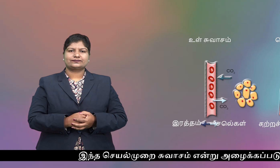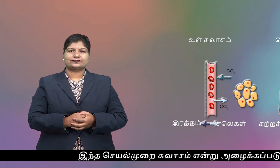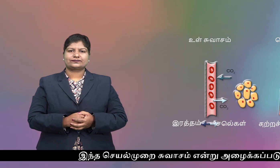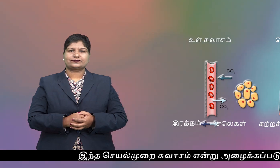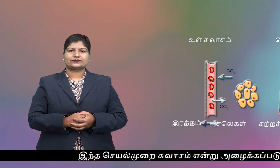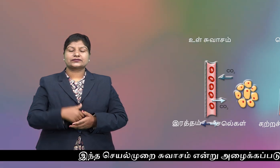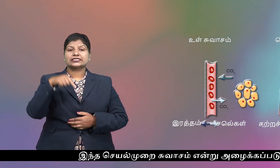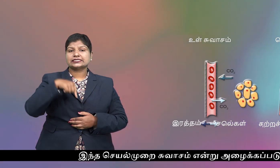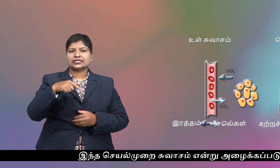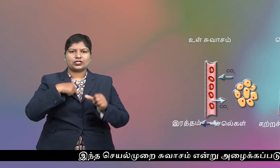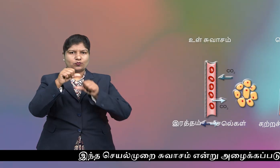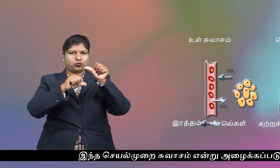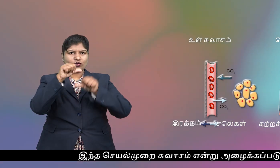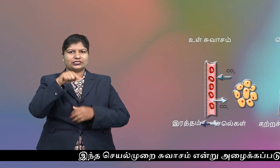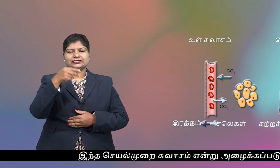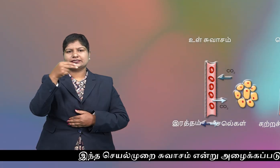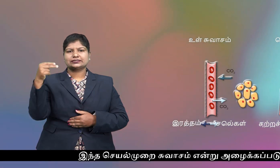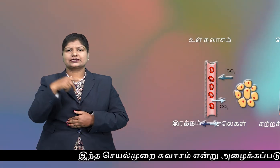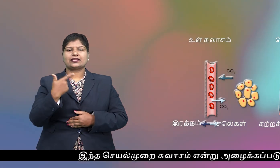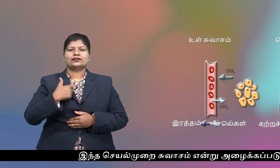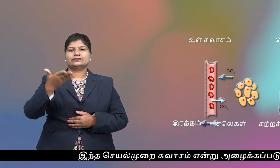இந்த செயல்முறை சுவாசம் என்று அழைக்கப்படுகிறது.